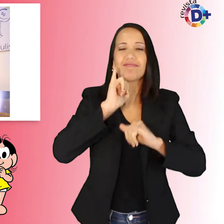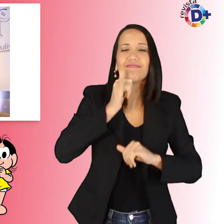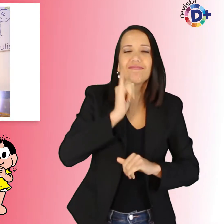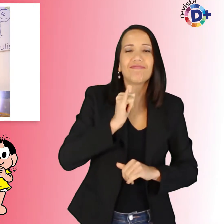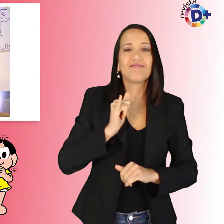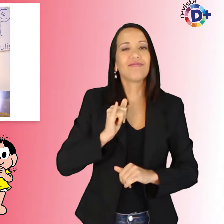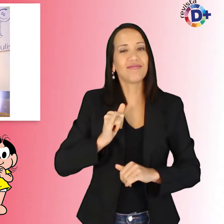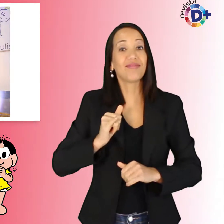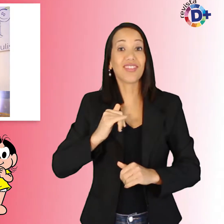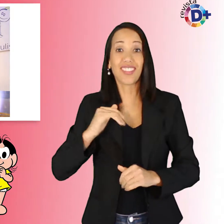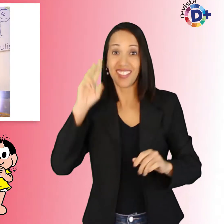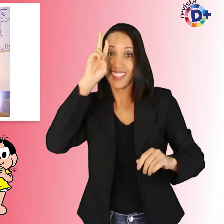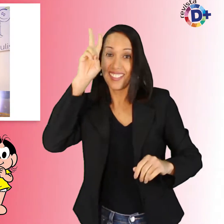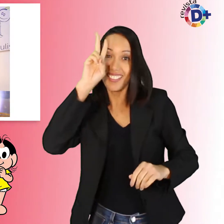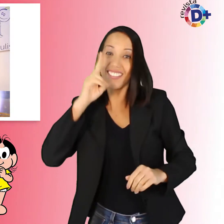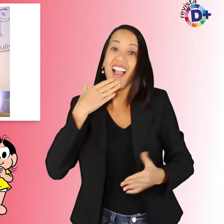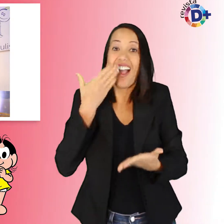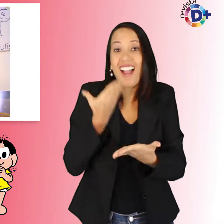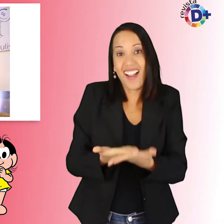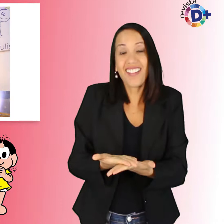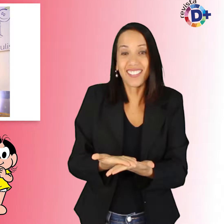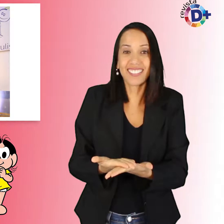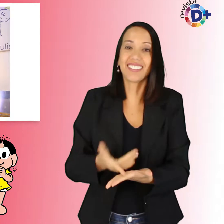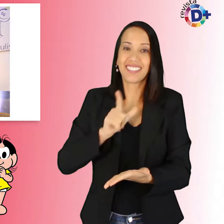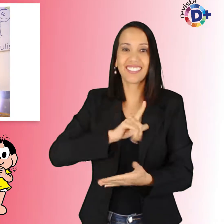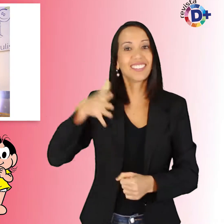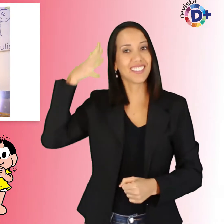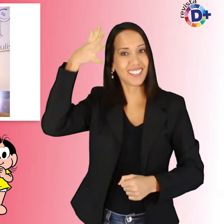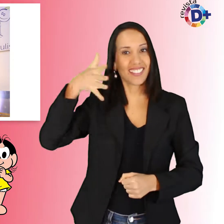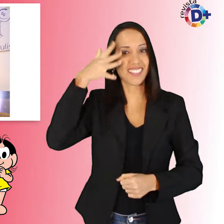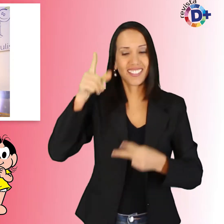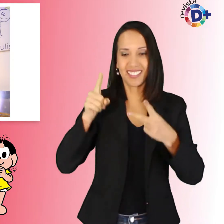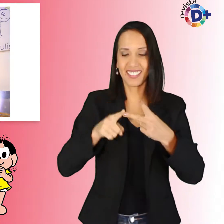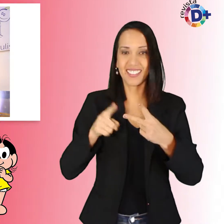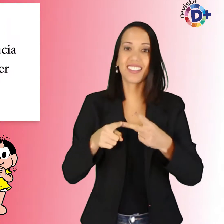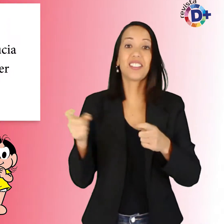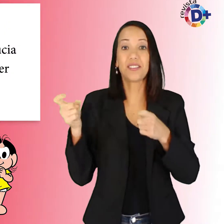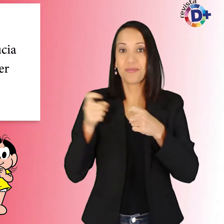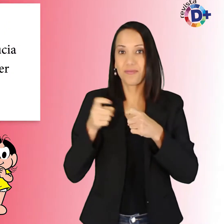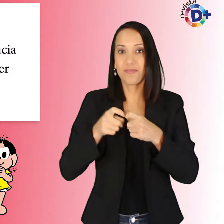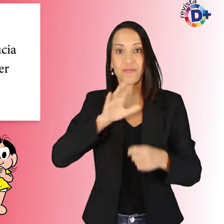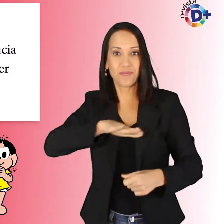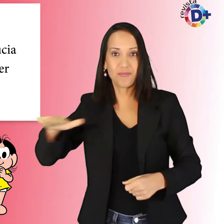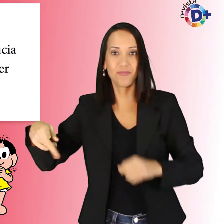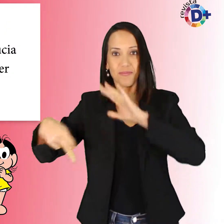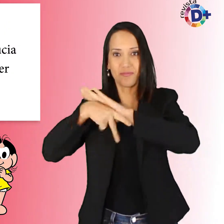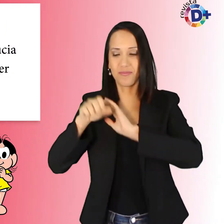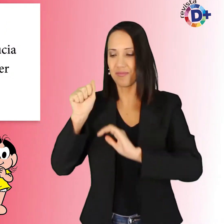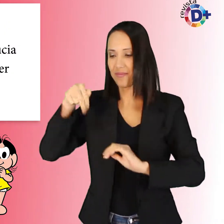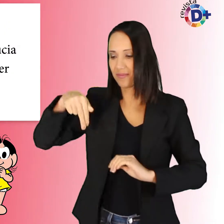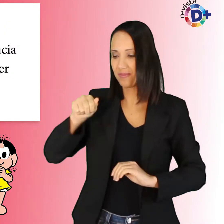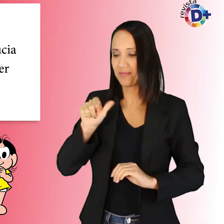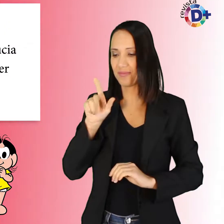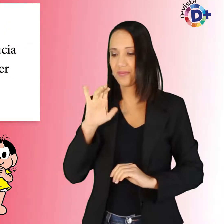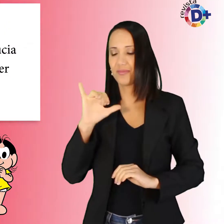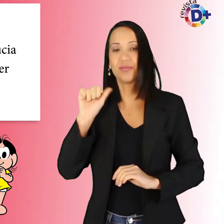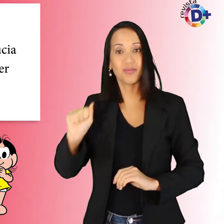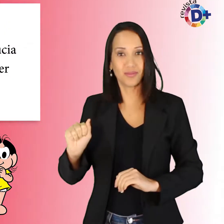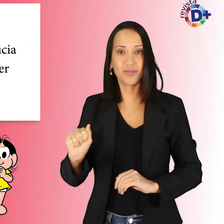incrível também haverá uma palestra da pediatra ana lúcia langer falando